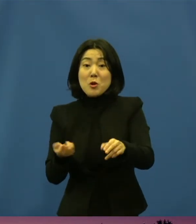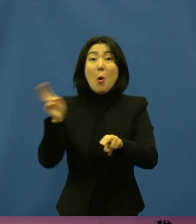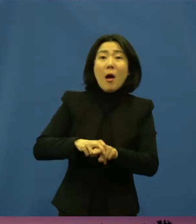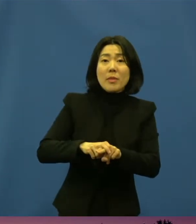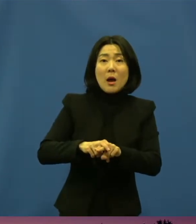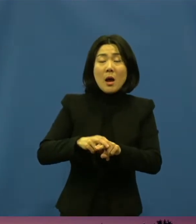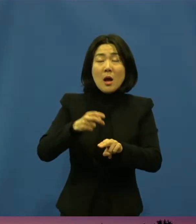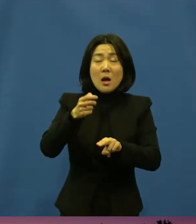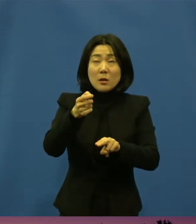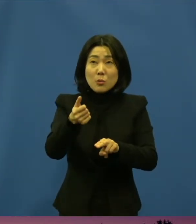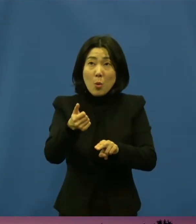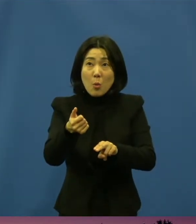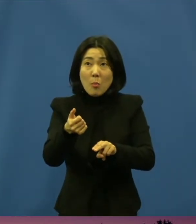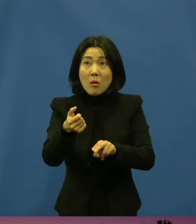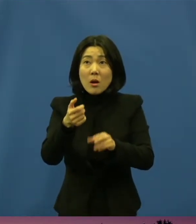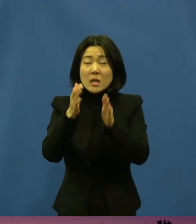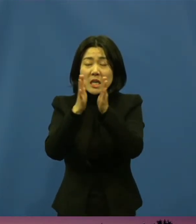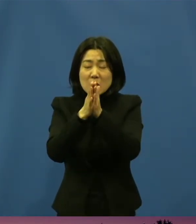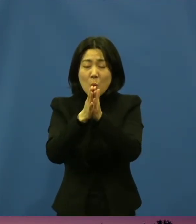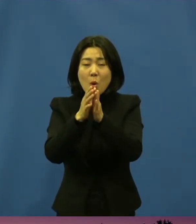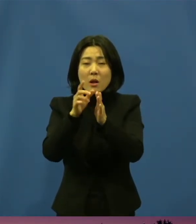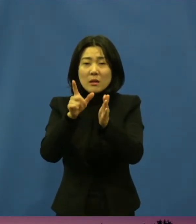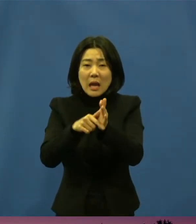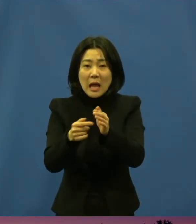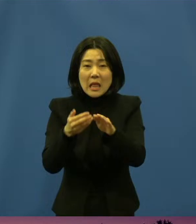때쯤 들어오다가, 나중에 설교 마칠 때쯤 오다가,